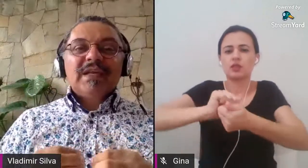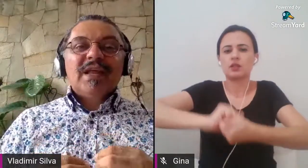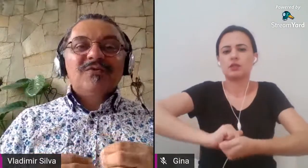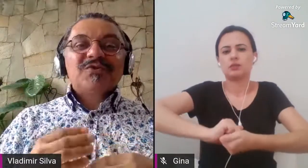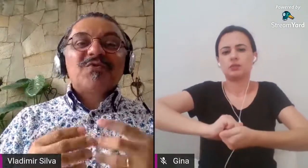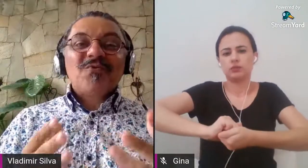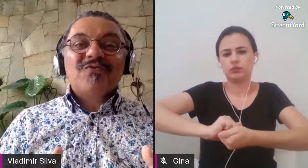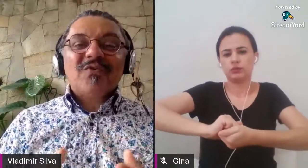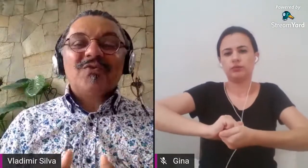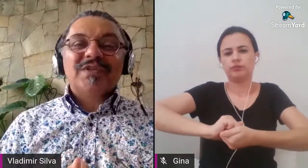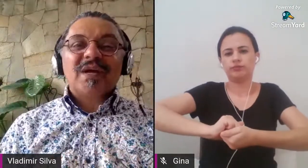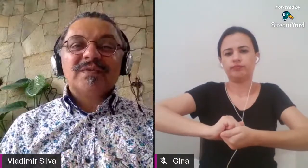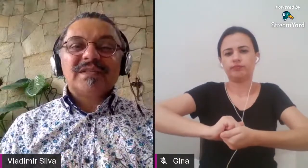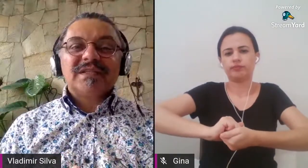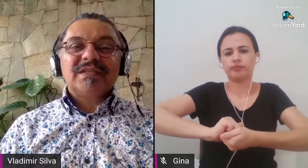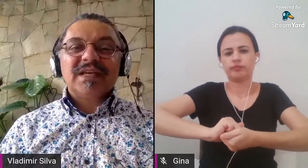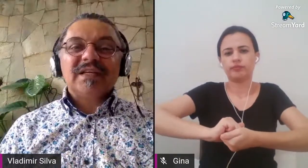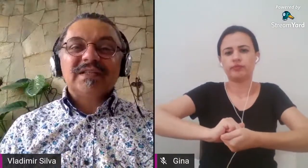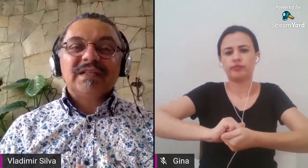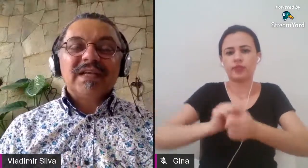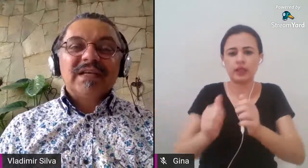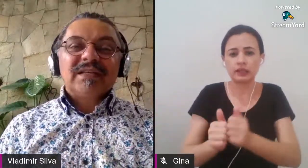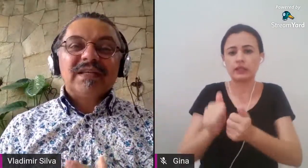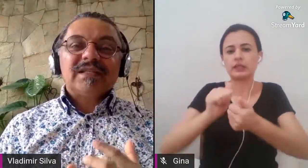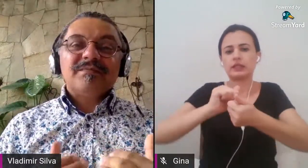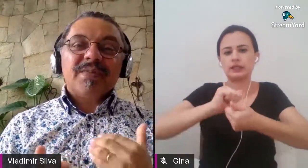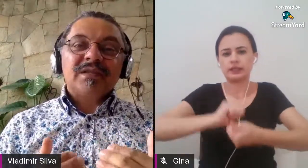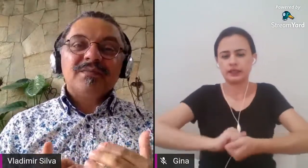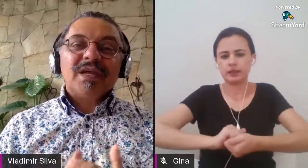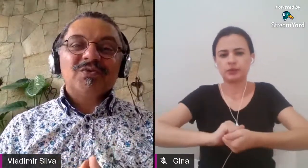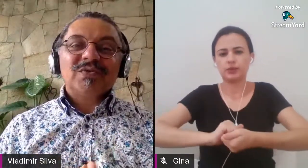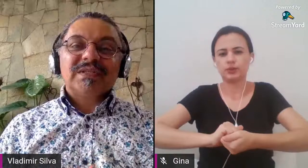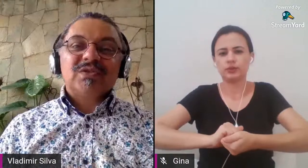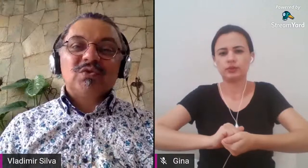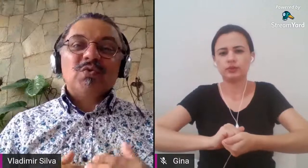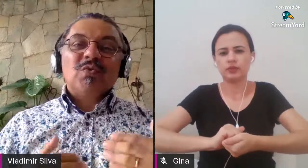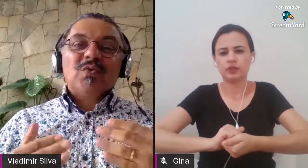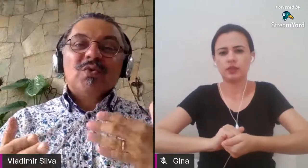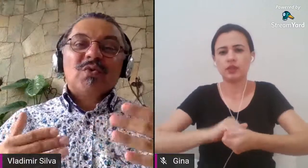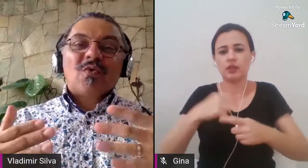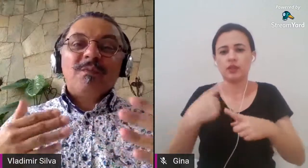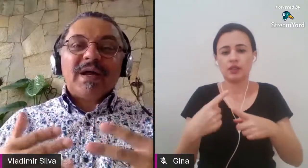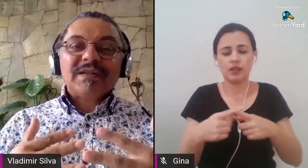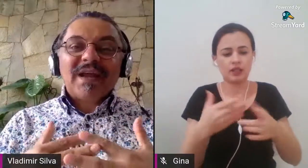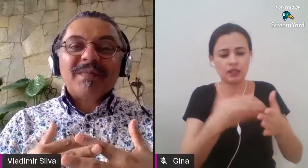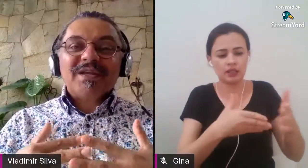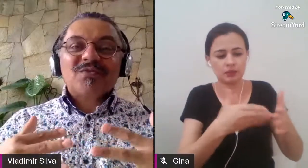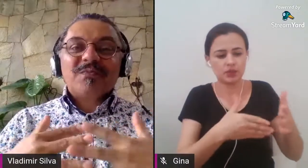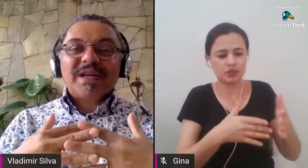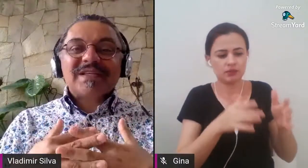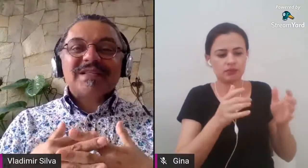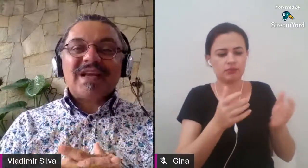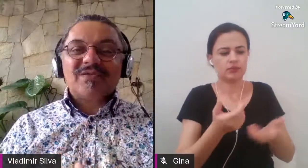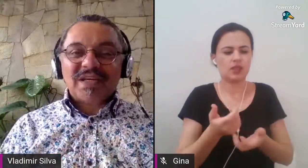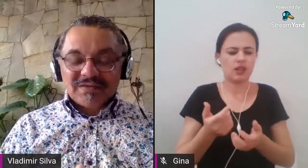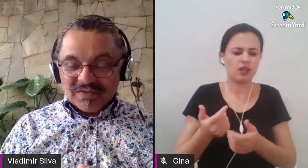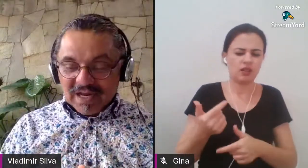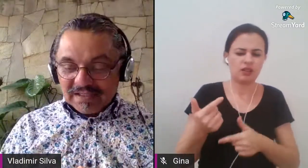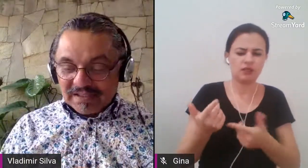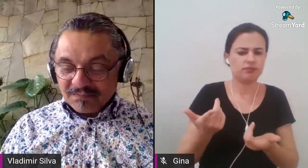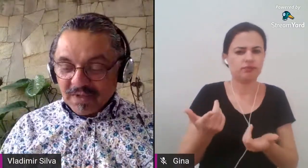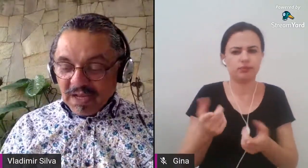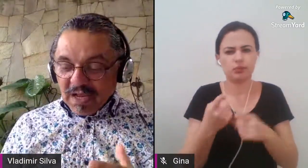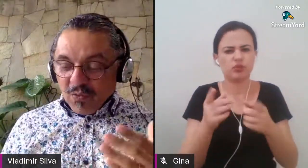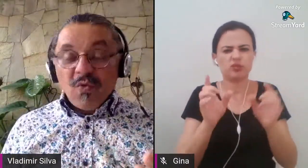se adaptou e não se curvou, digamos assim, diante desse impedimento do compartilhamento presencial